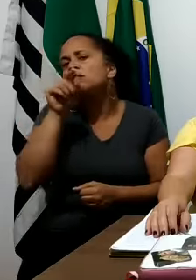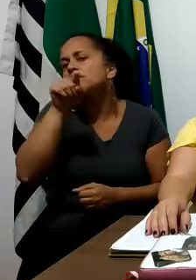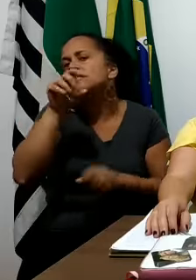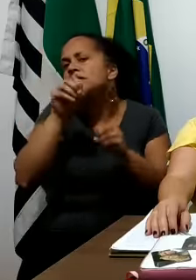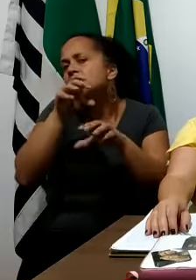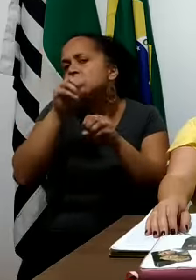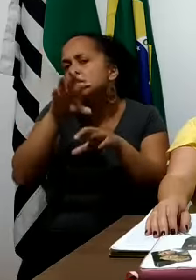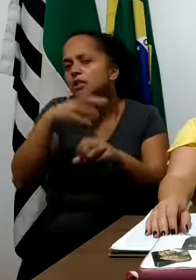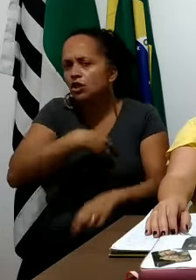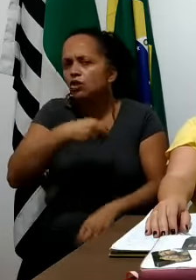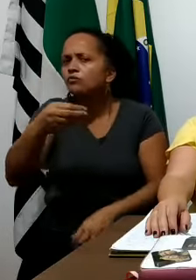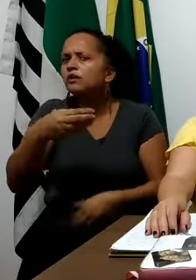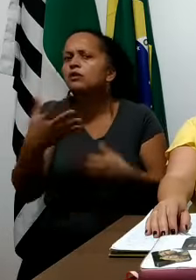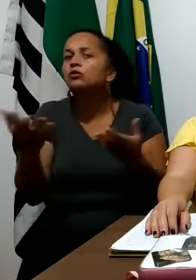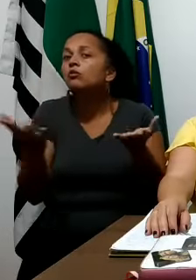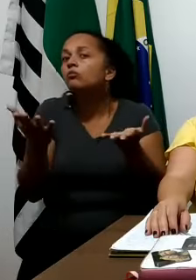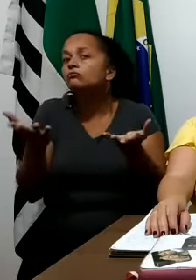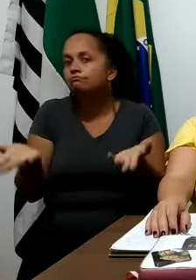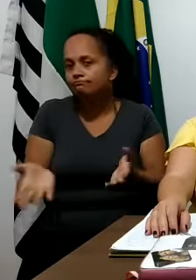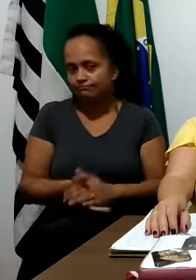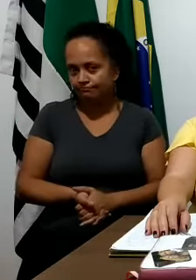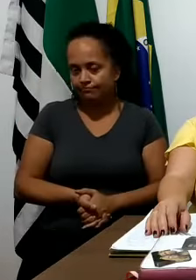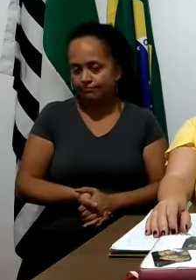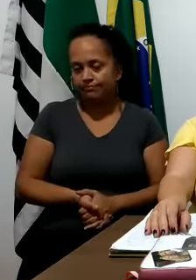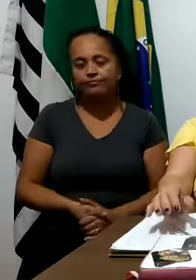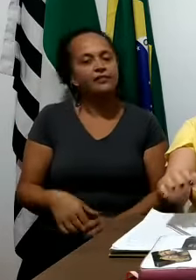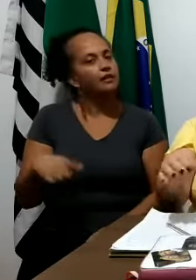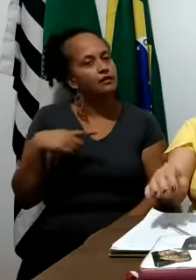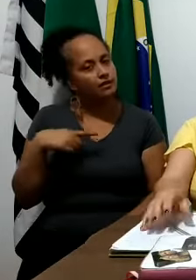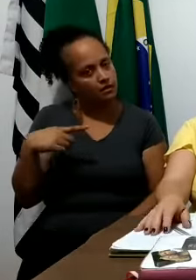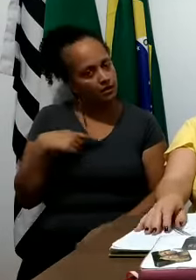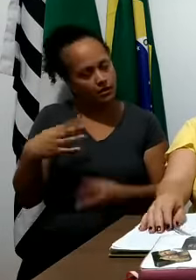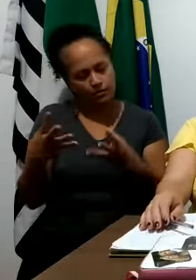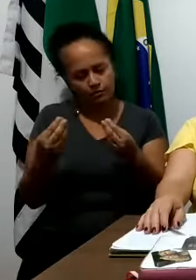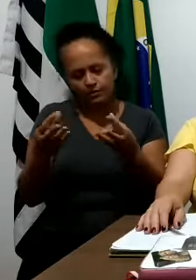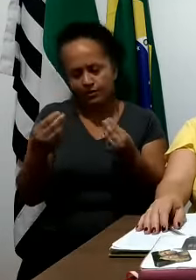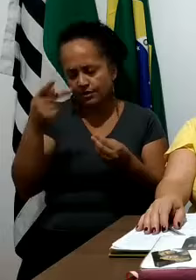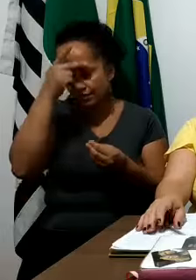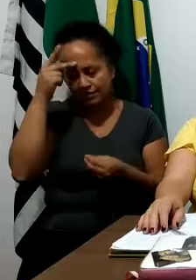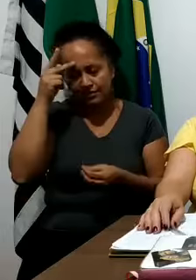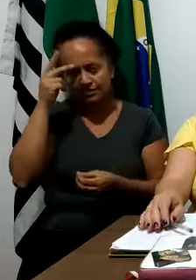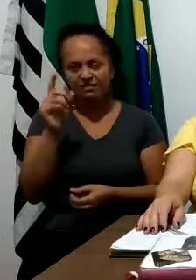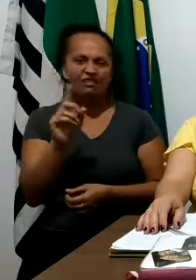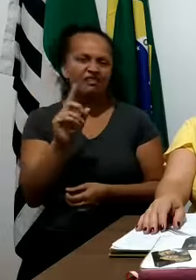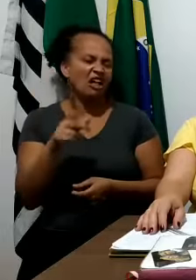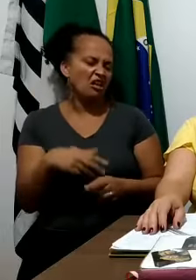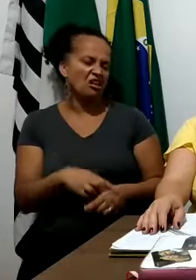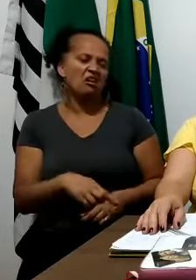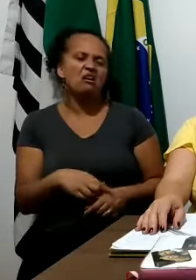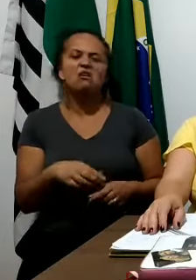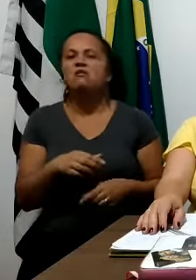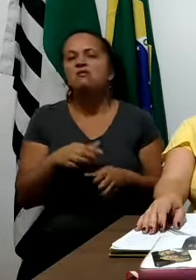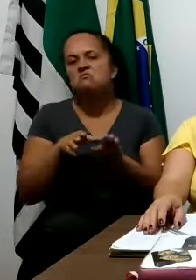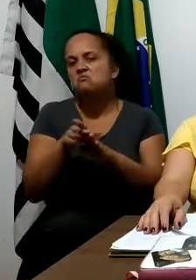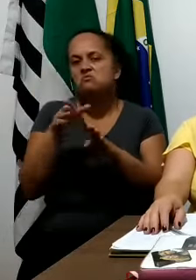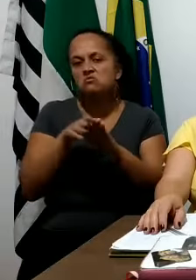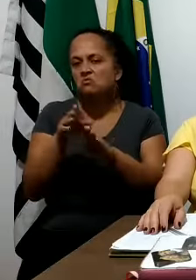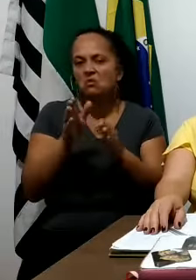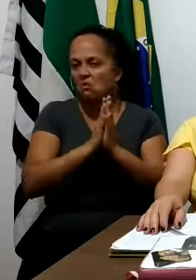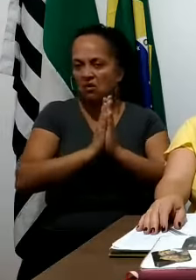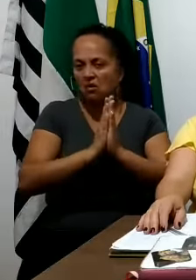filhos hoje? Né? Muitos não têm esse hábito, mas que a gente passa a ter esses hábitos. Porque a gente não tem hábito